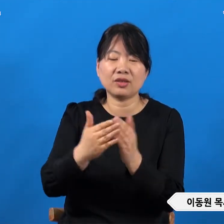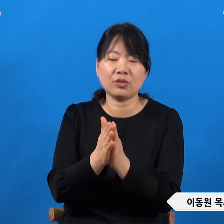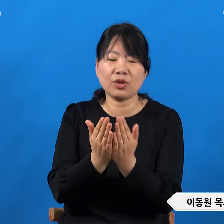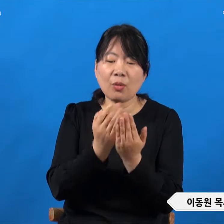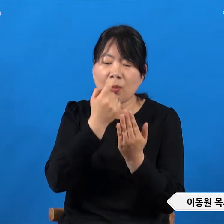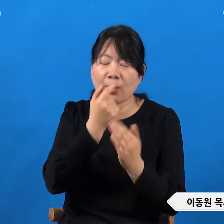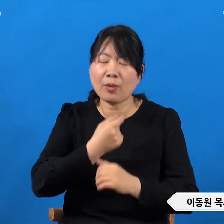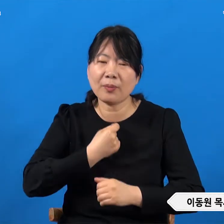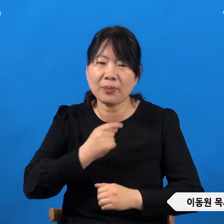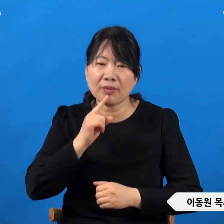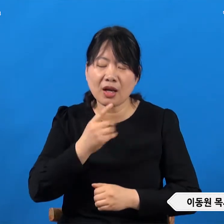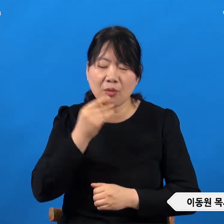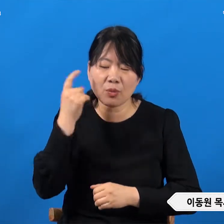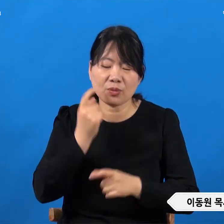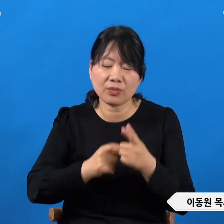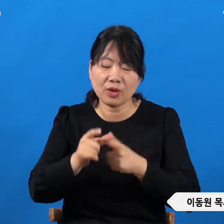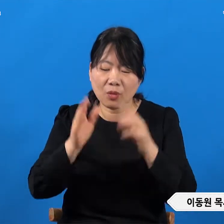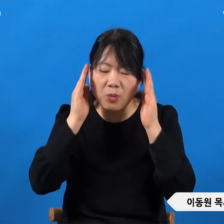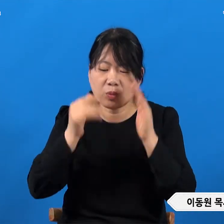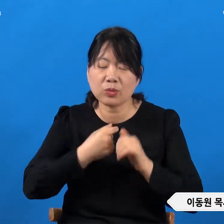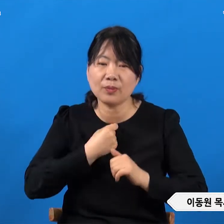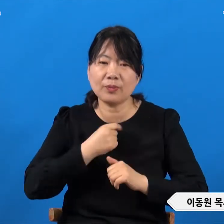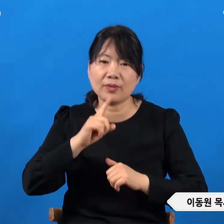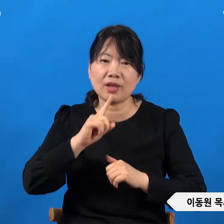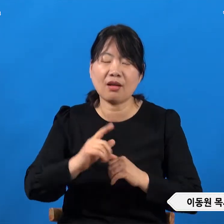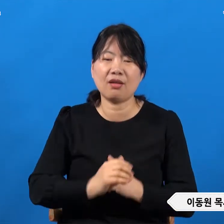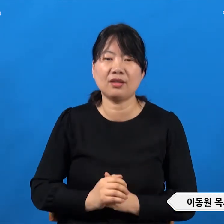내가 배우고 싶다고, 복음을 더 공부하고 싶다고.